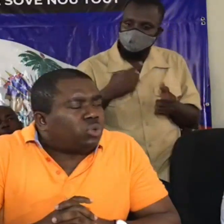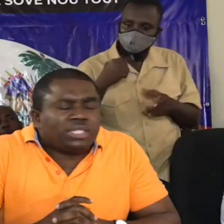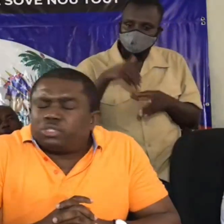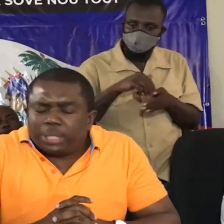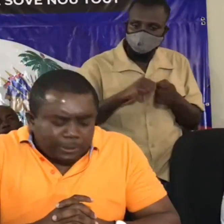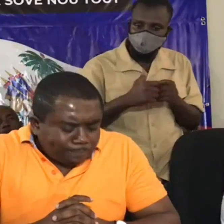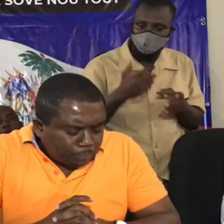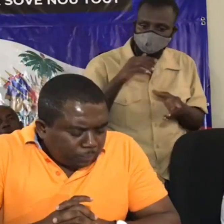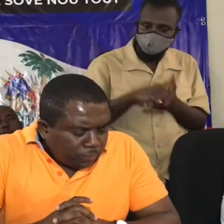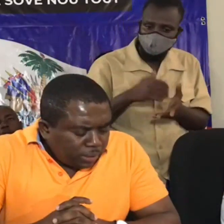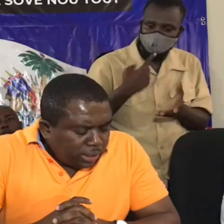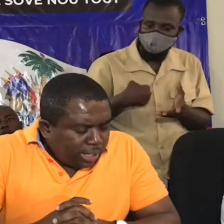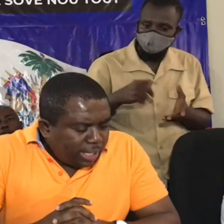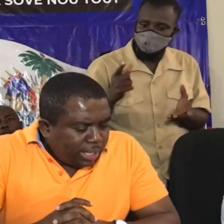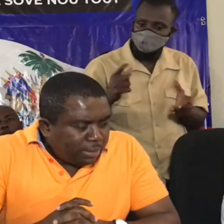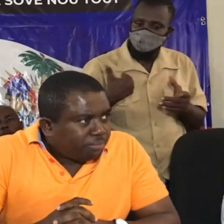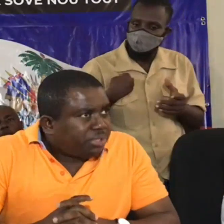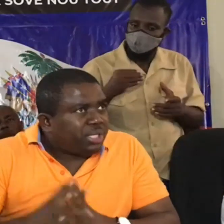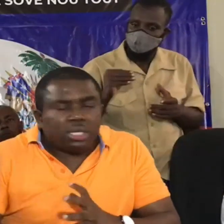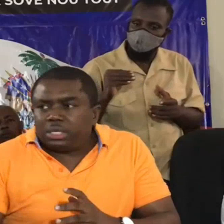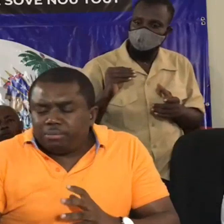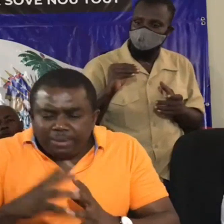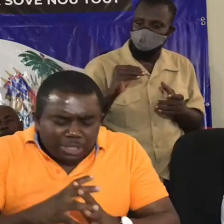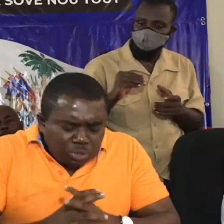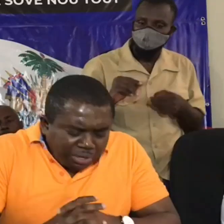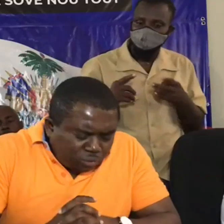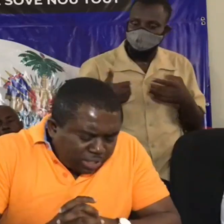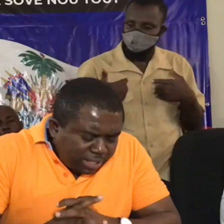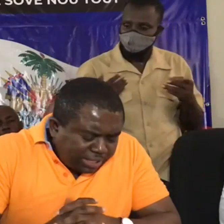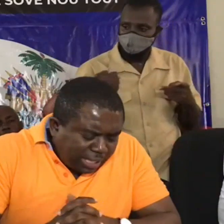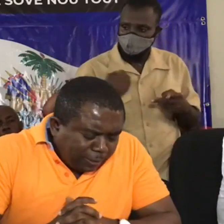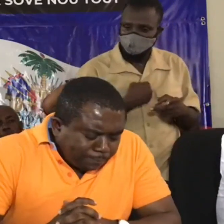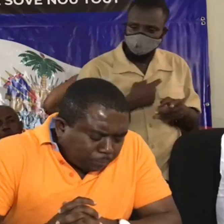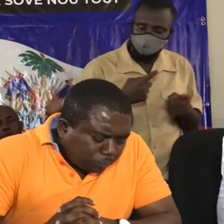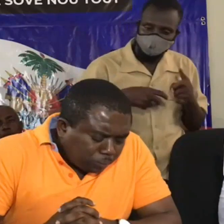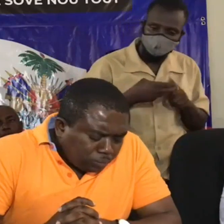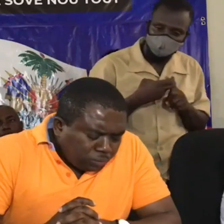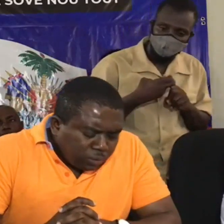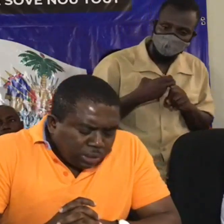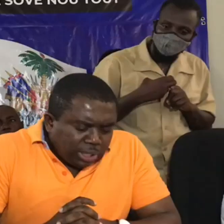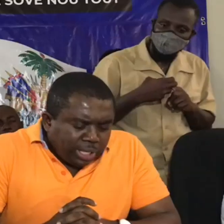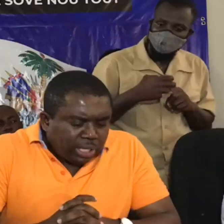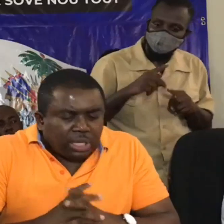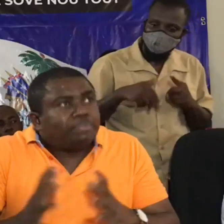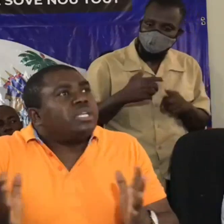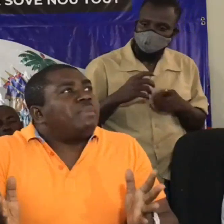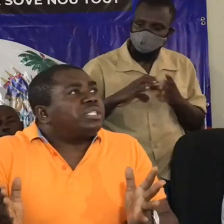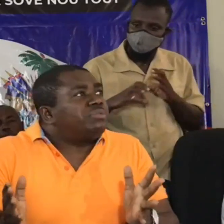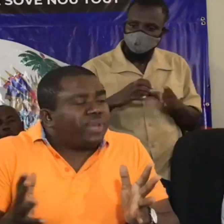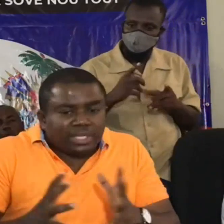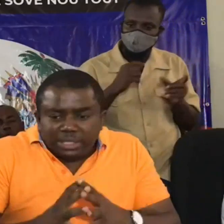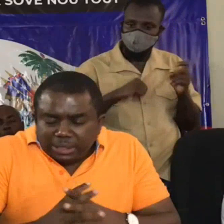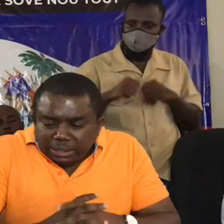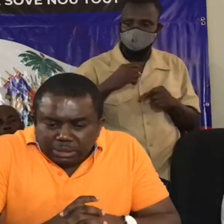à faire sur eux assistants. Et Jean met mes honneurs, je dis déjà. Et quand il y a une